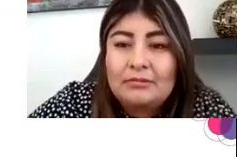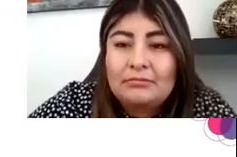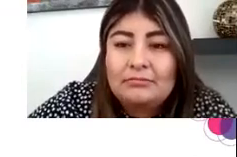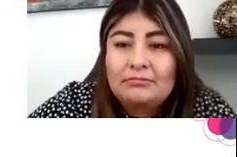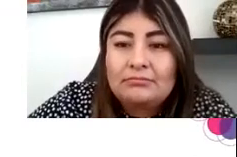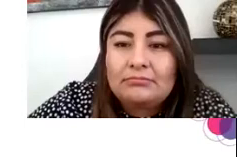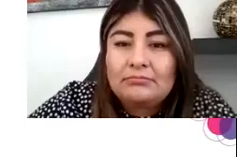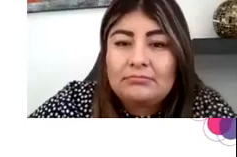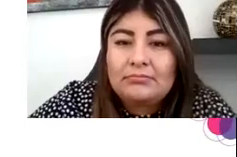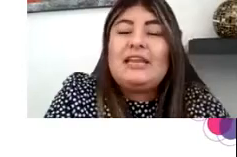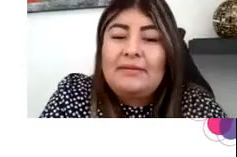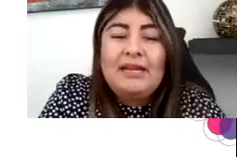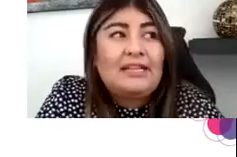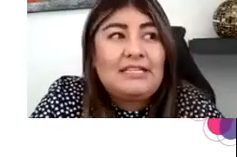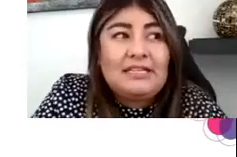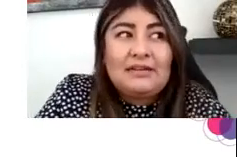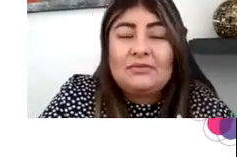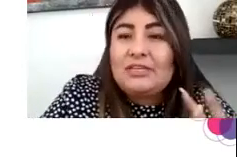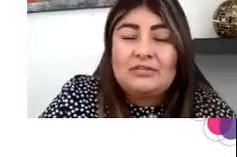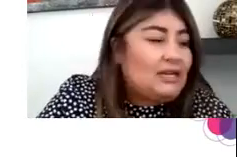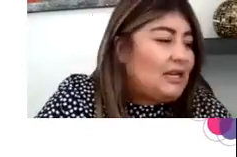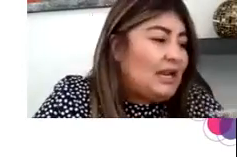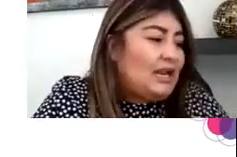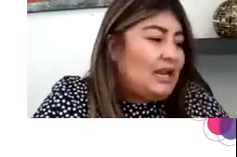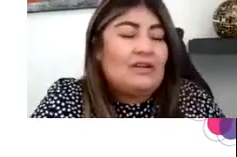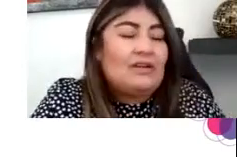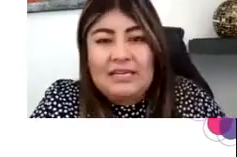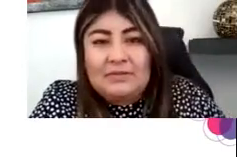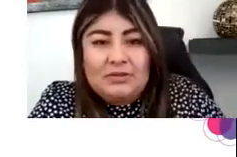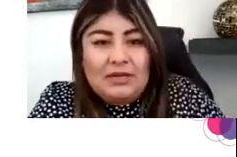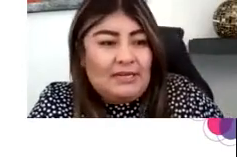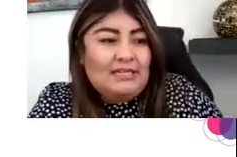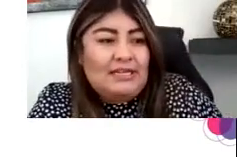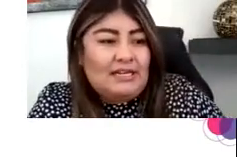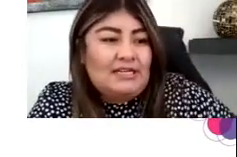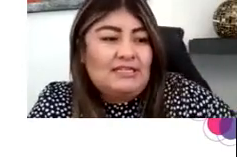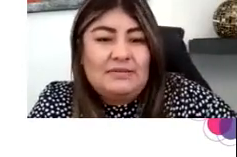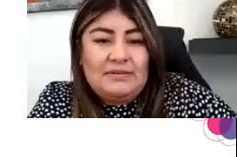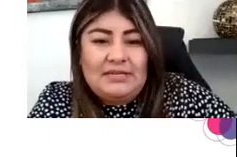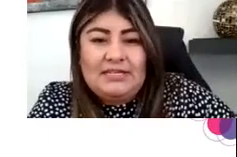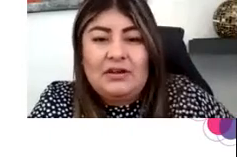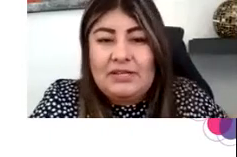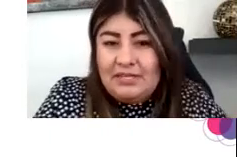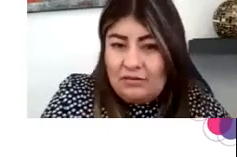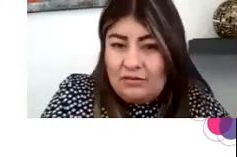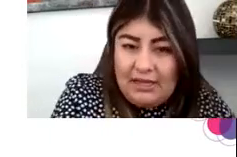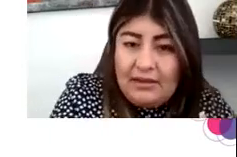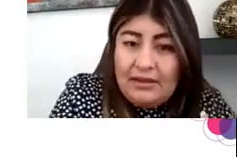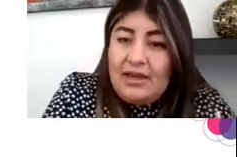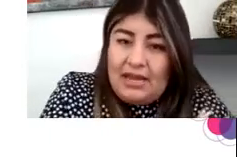Ok, les comentaba que antes de que entremos de lleno a la lengua de señas, vamos a ver este taller de sensibilización, al cual se denomina